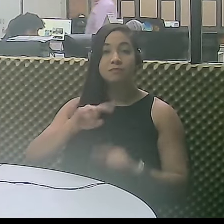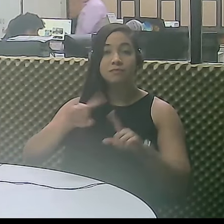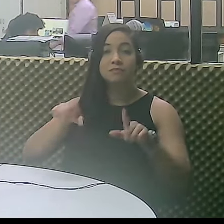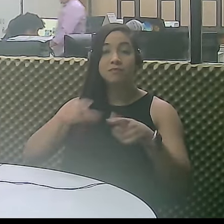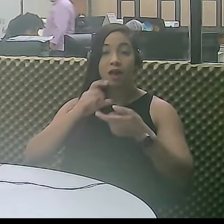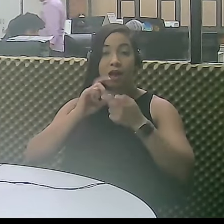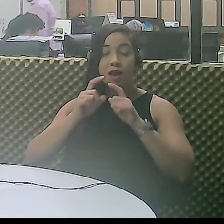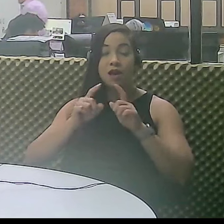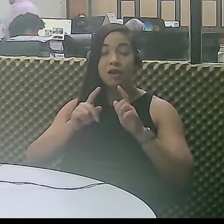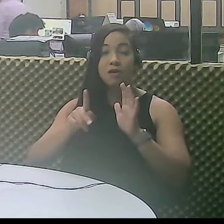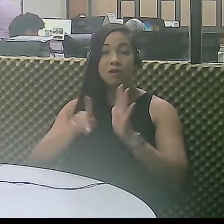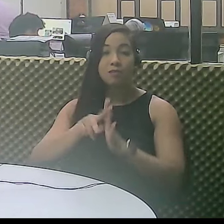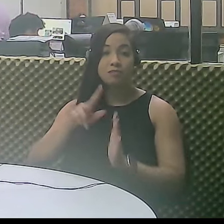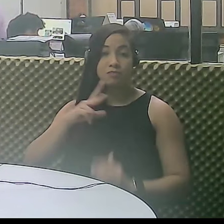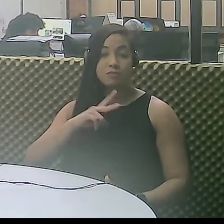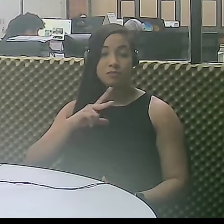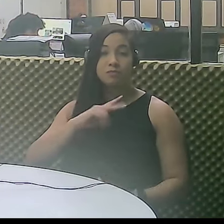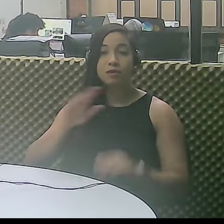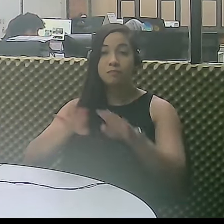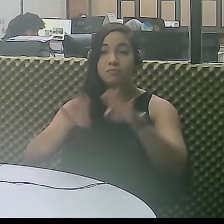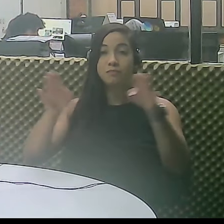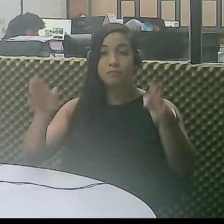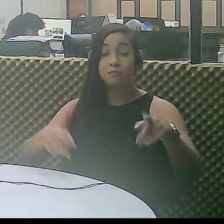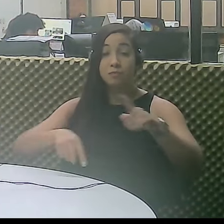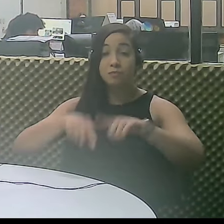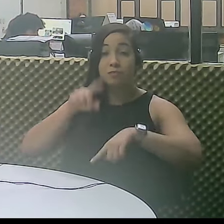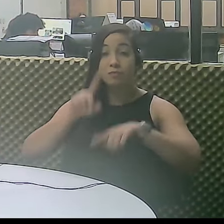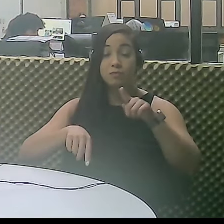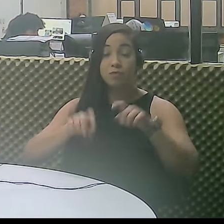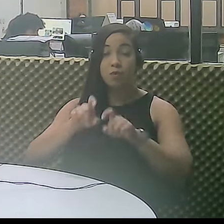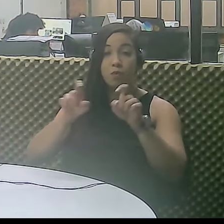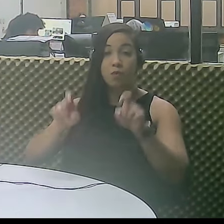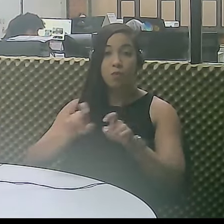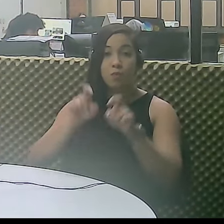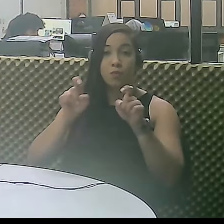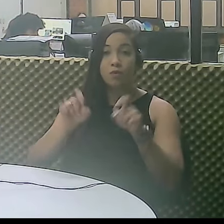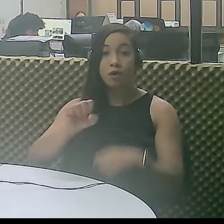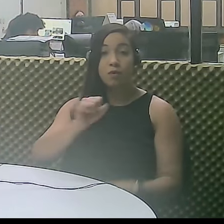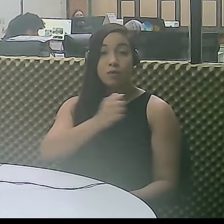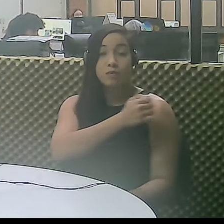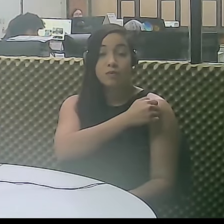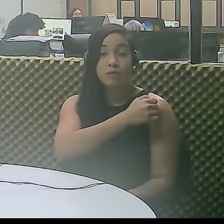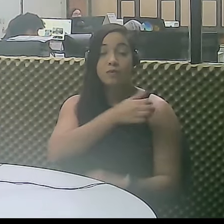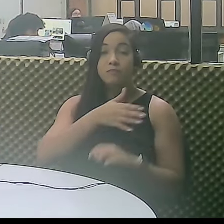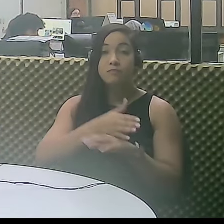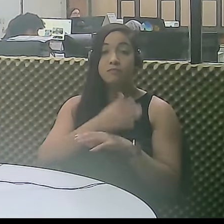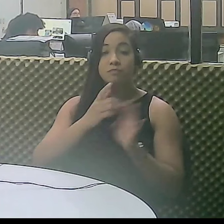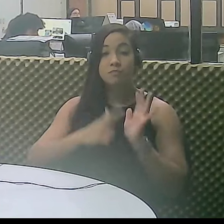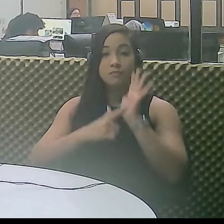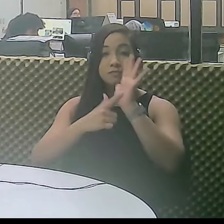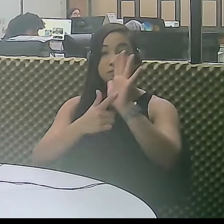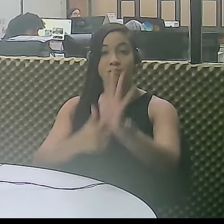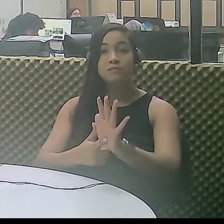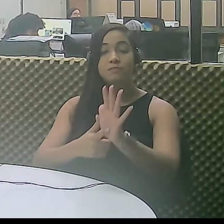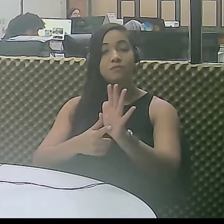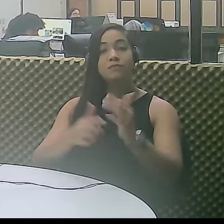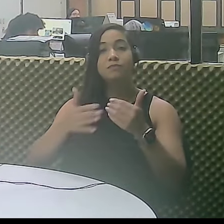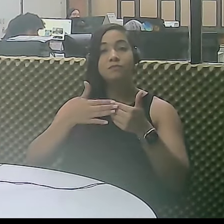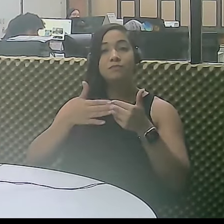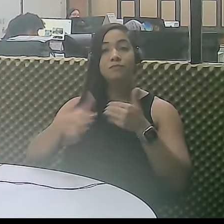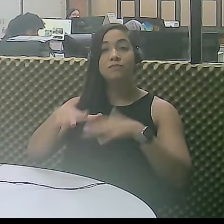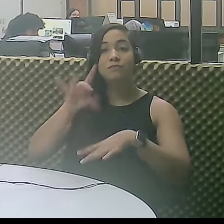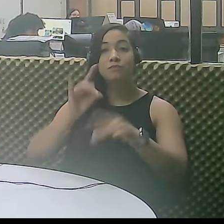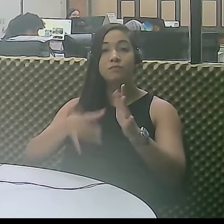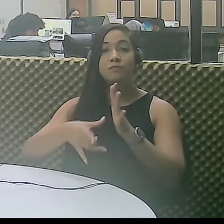de reuniões do gabinete uma mesa com equipamentos e computadores. 8 estudantes participaram da demonstração a partir de